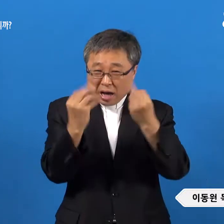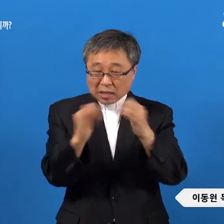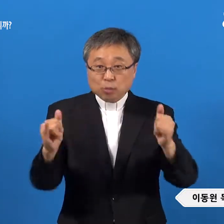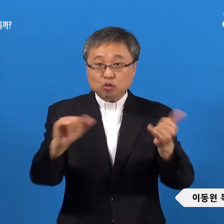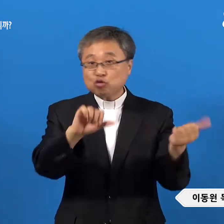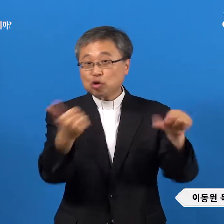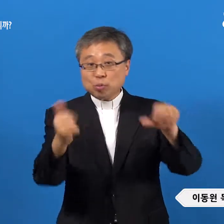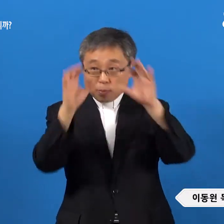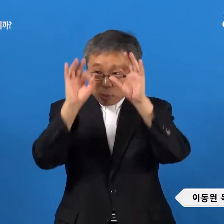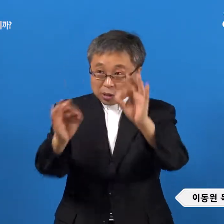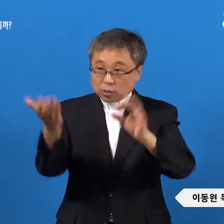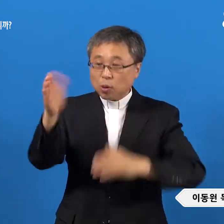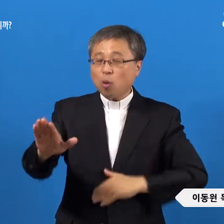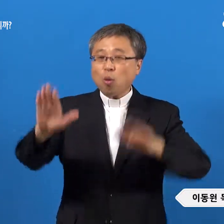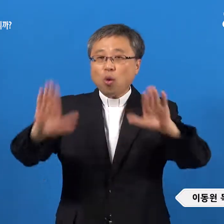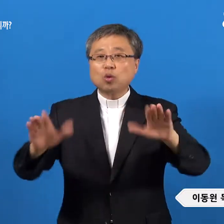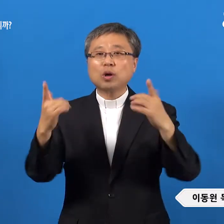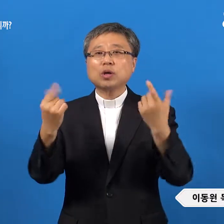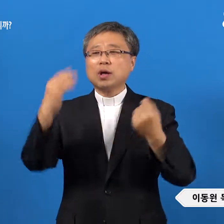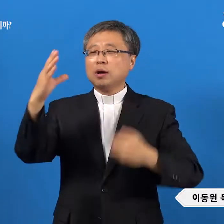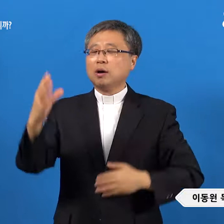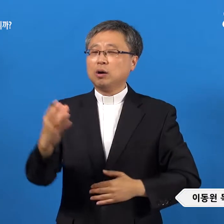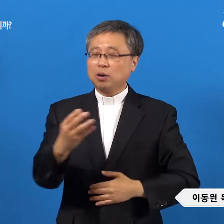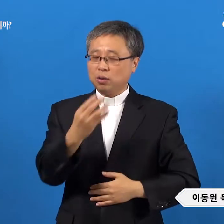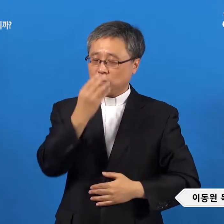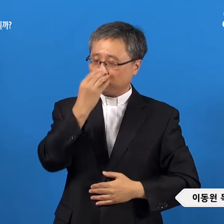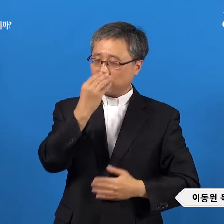목격했지만 오늘처럼 거룩한 죽음,